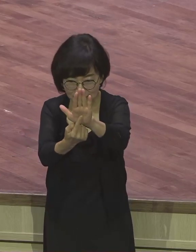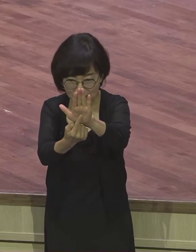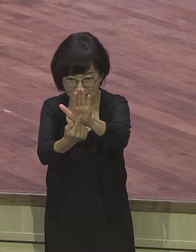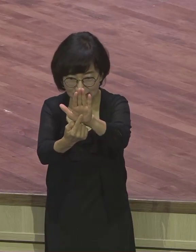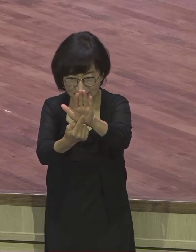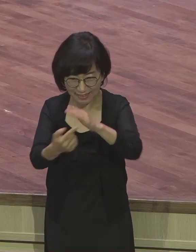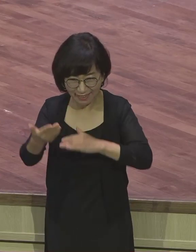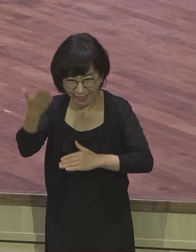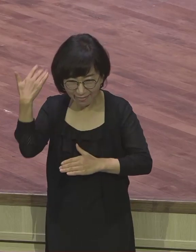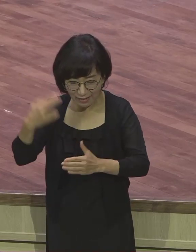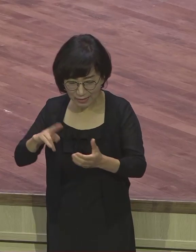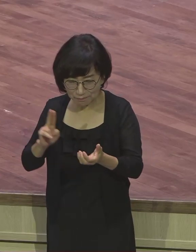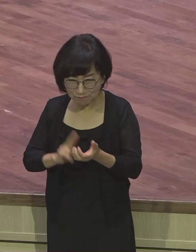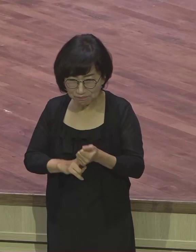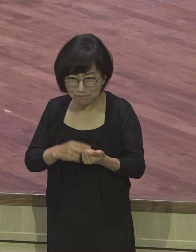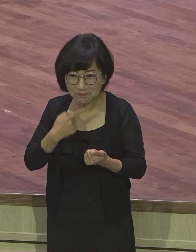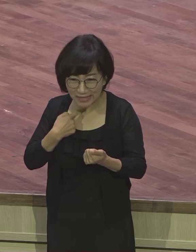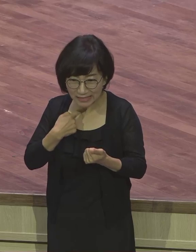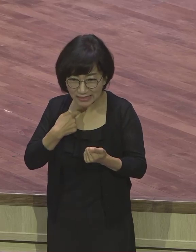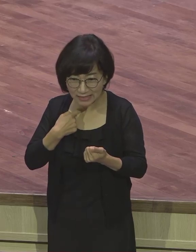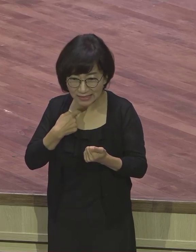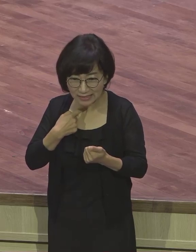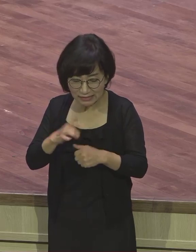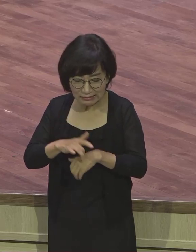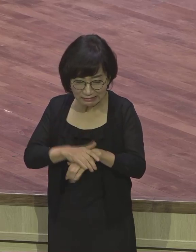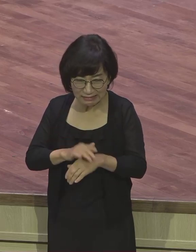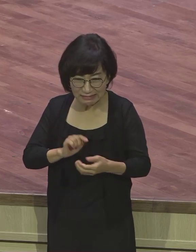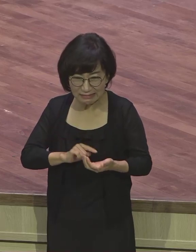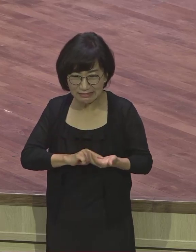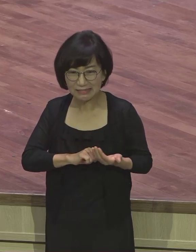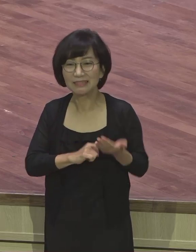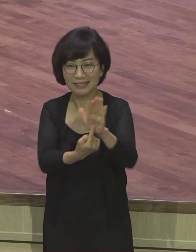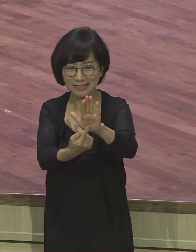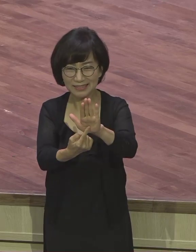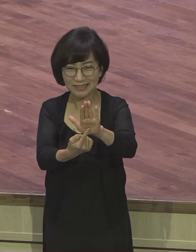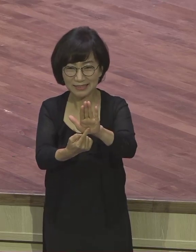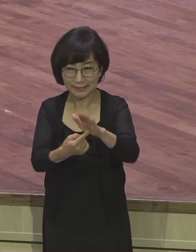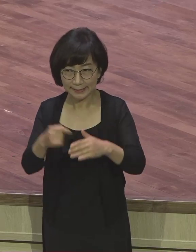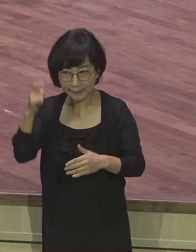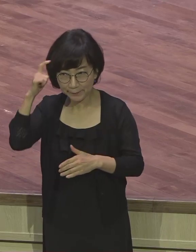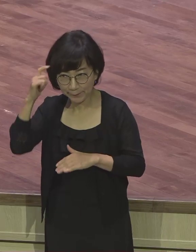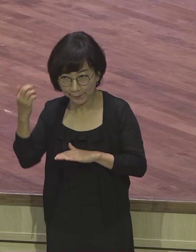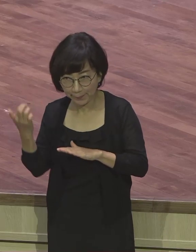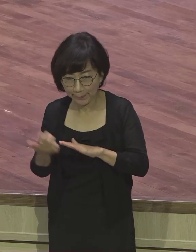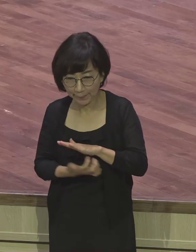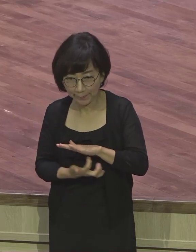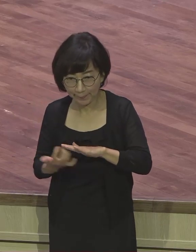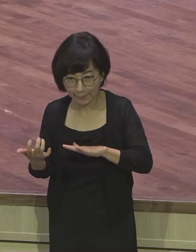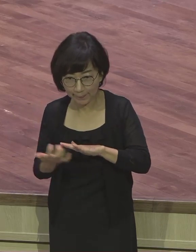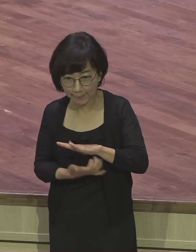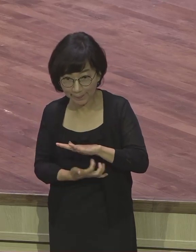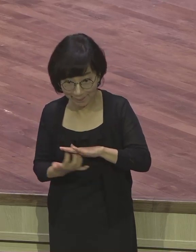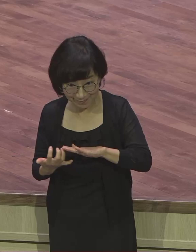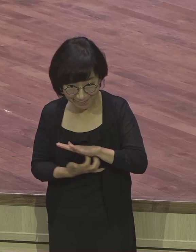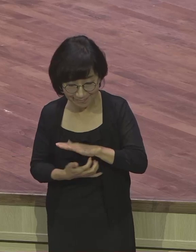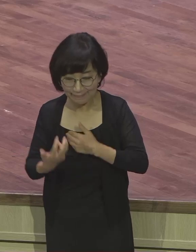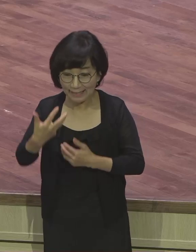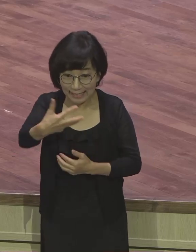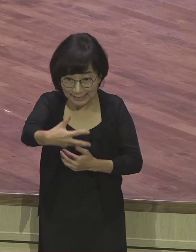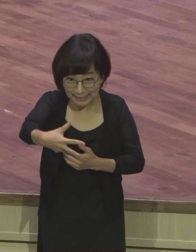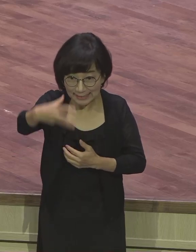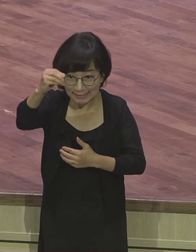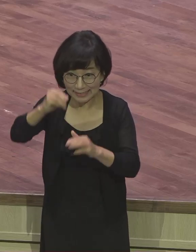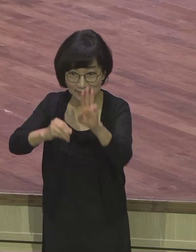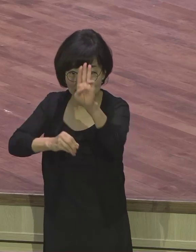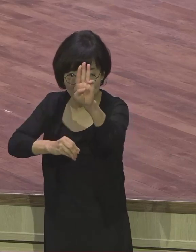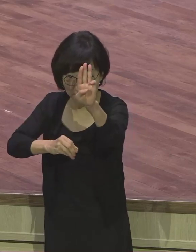세상 본색이 드러난 겁니다. 옛날 체질이 나와. 잔머리 굴려. 창세기 3장에